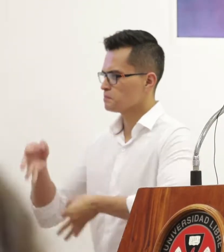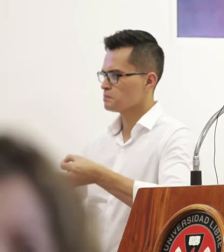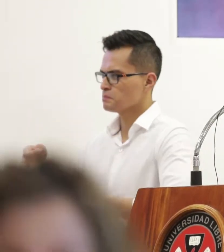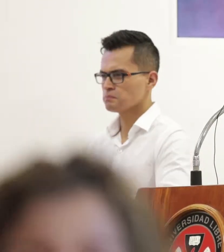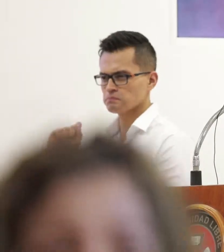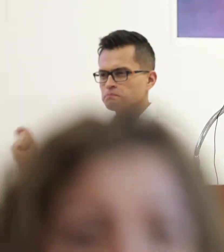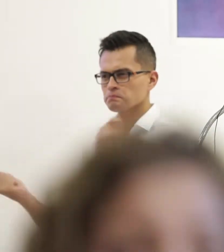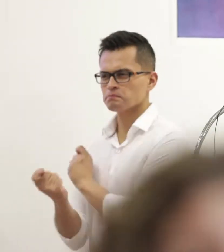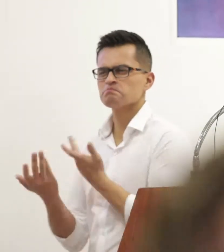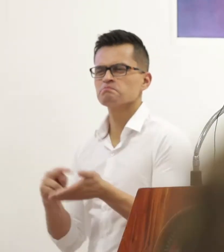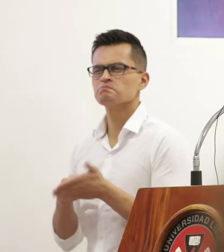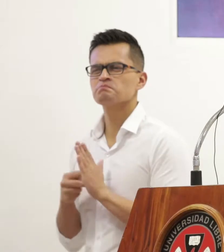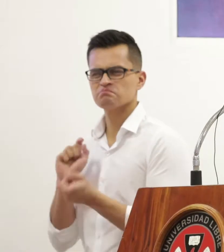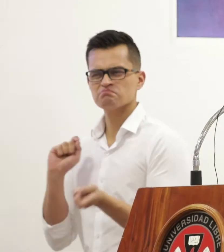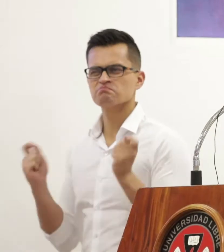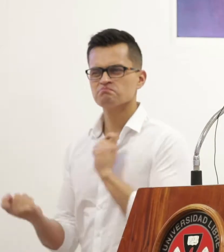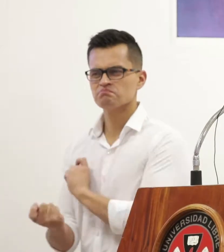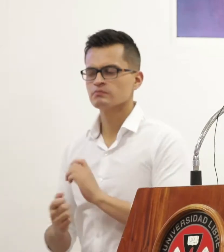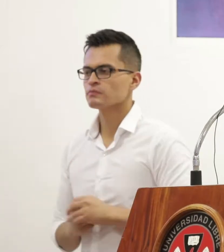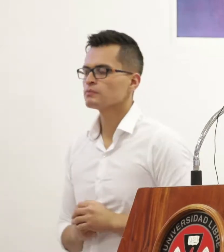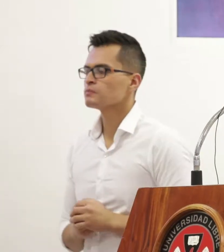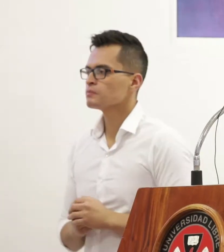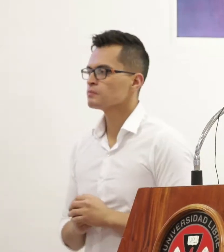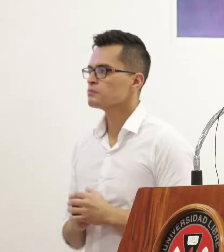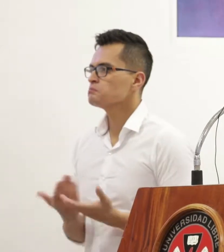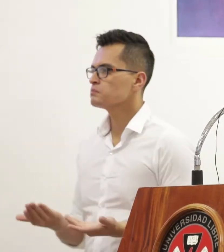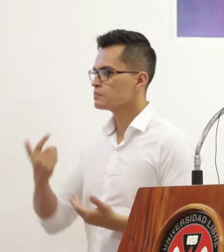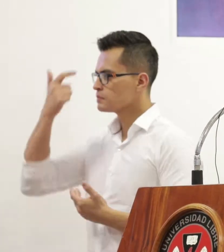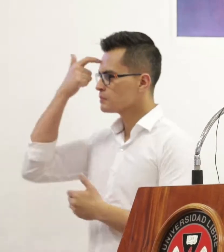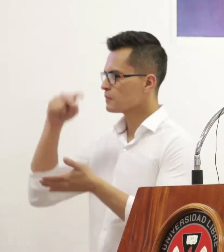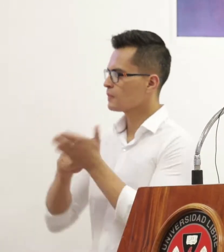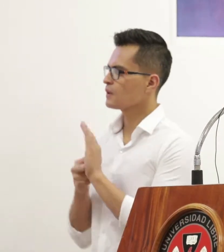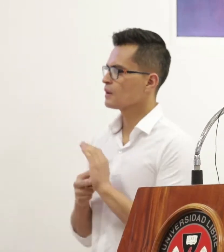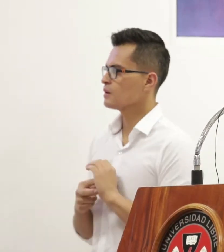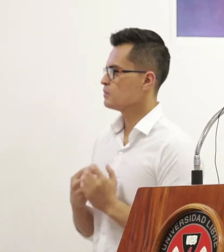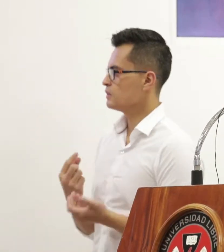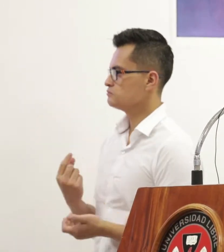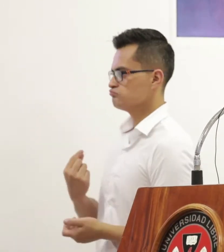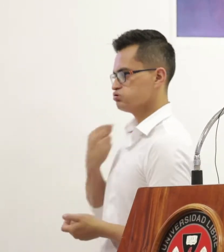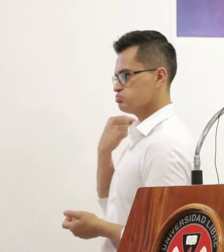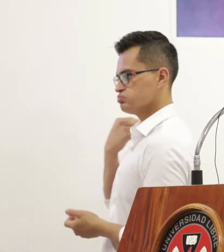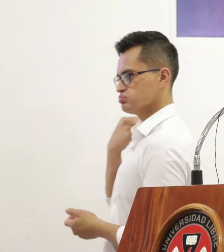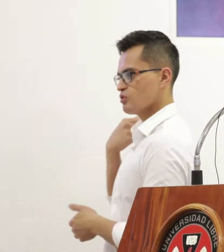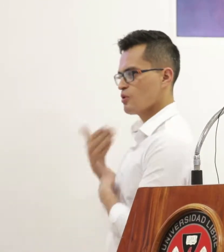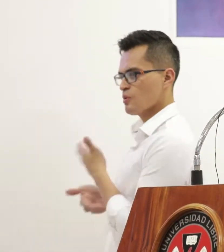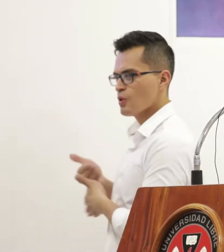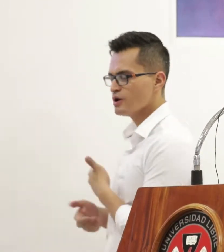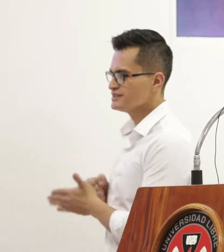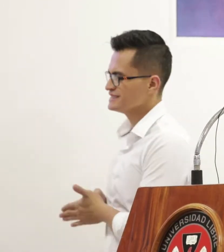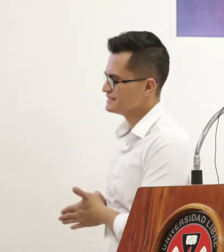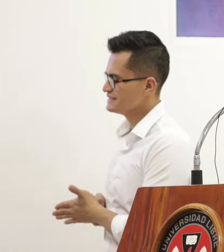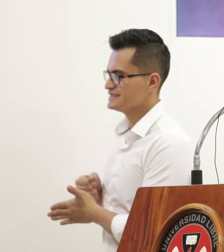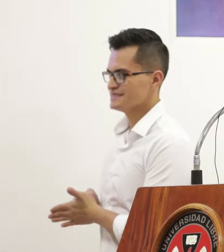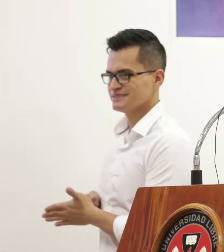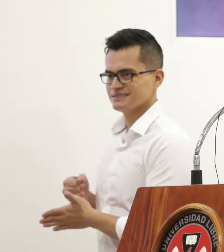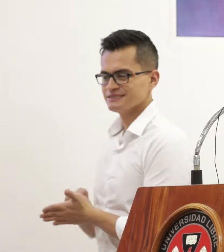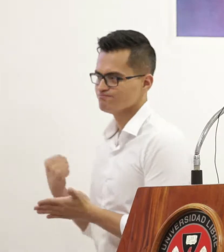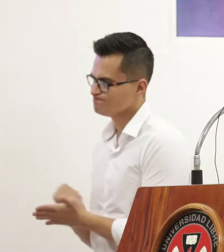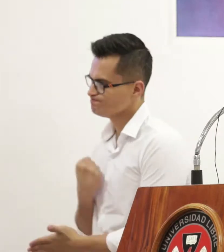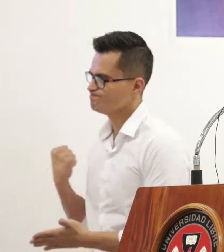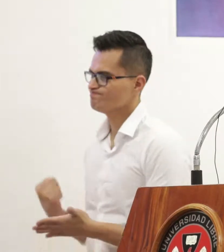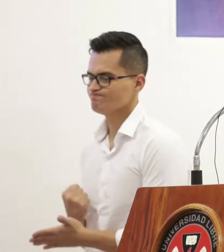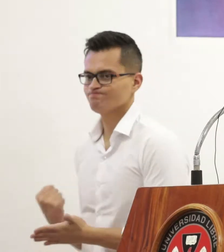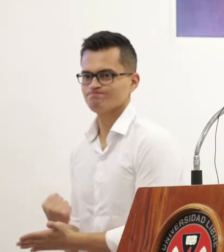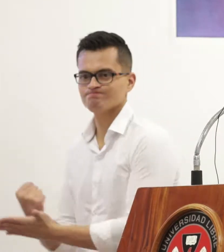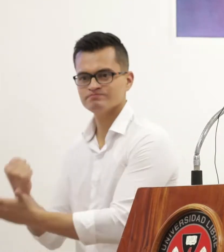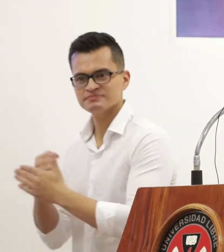se limita lamentablemente a una historia reciente de frustraciones. Y parte de lo que hemos